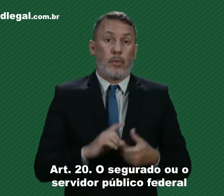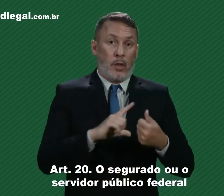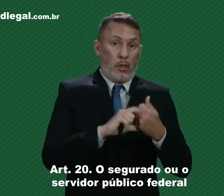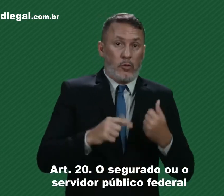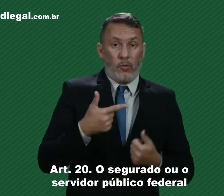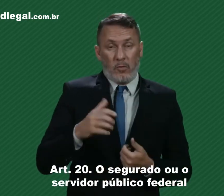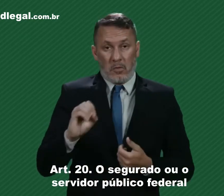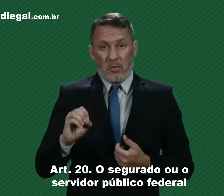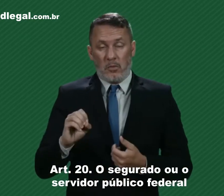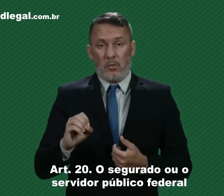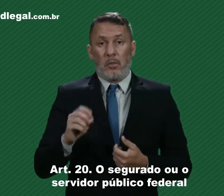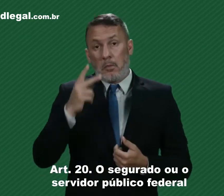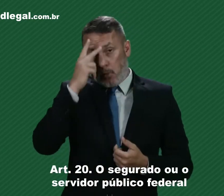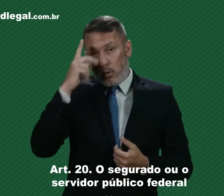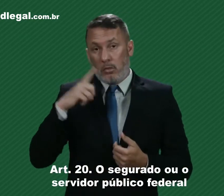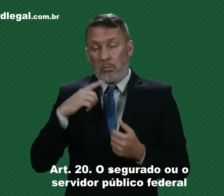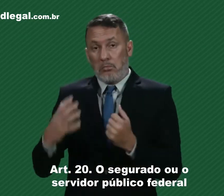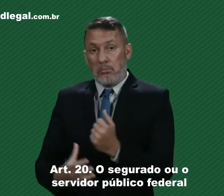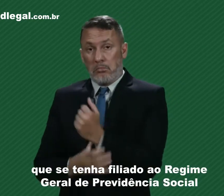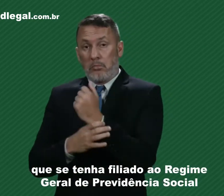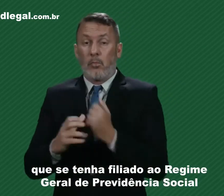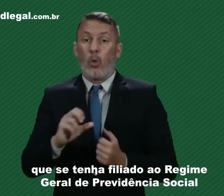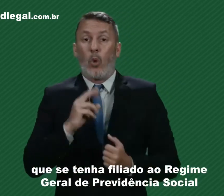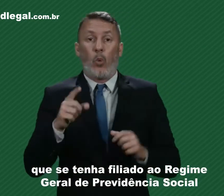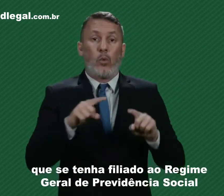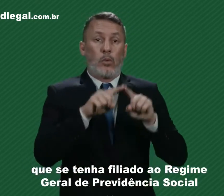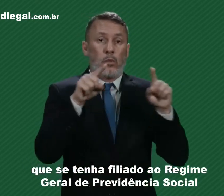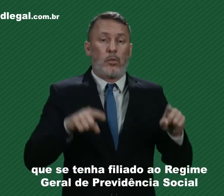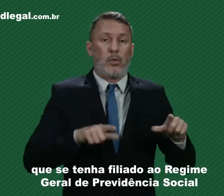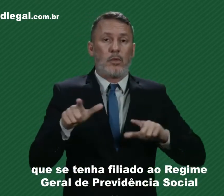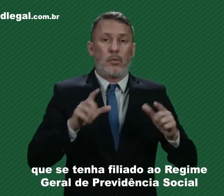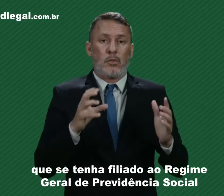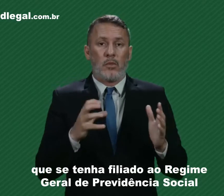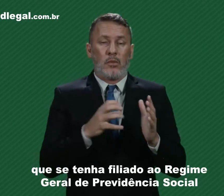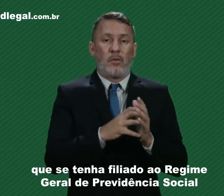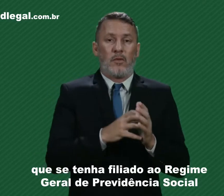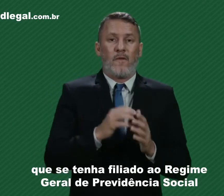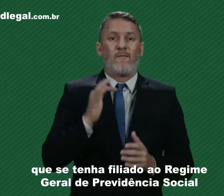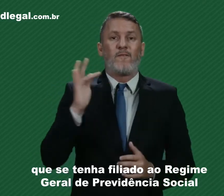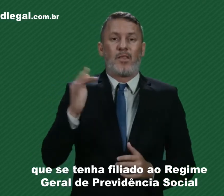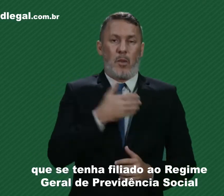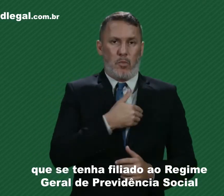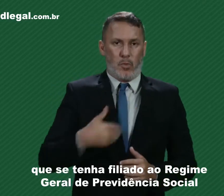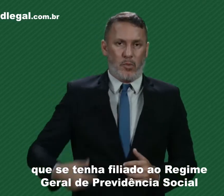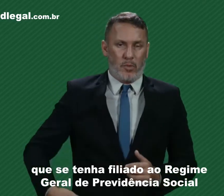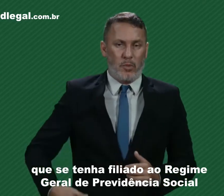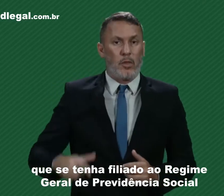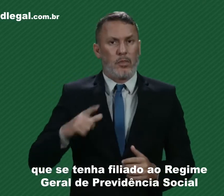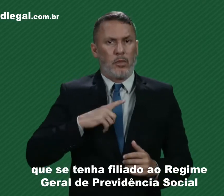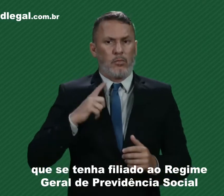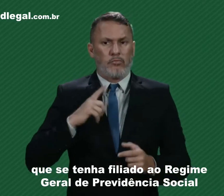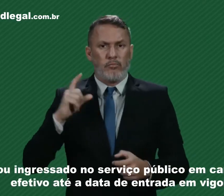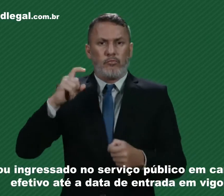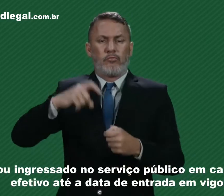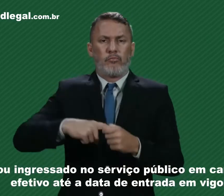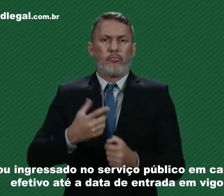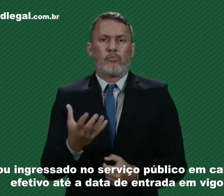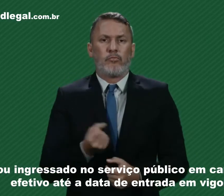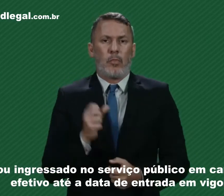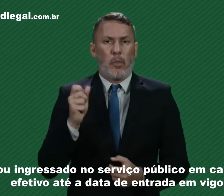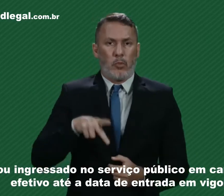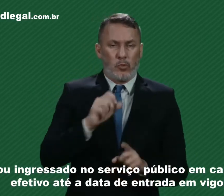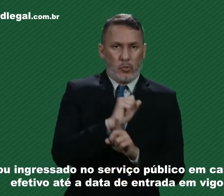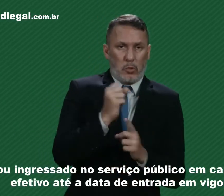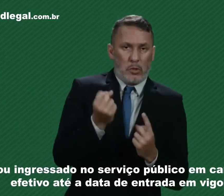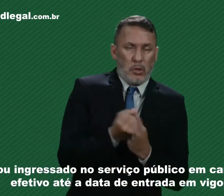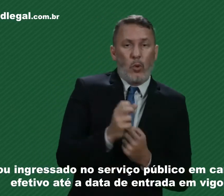O segurado ou o servidor público federal que se tenha filiado ao regime geral de previdência social ou